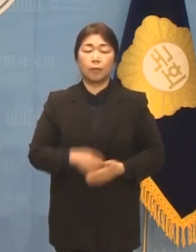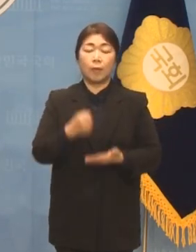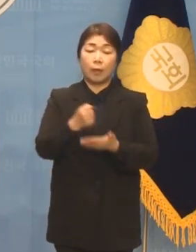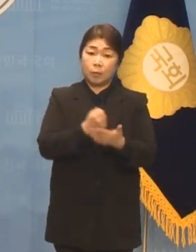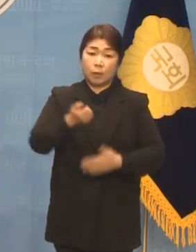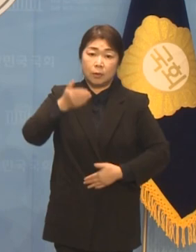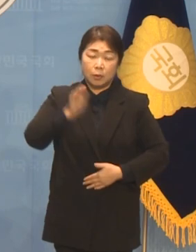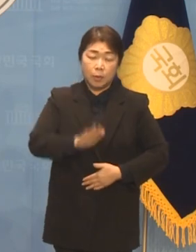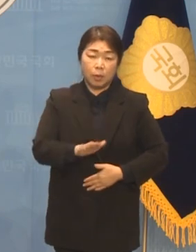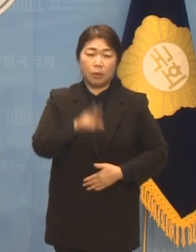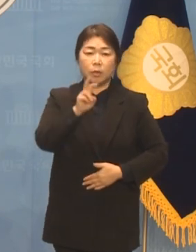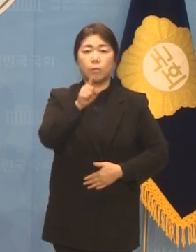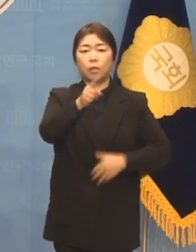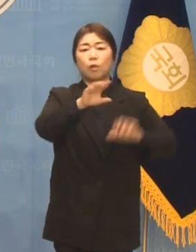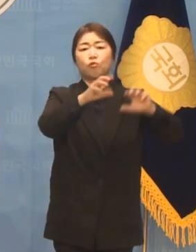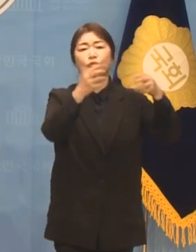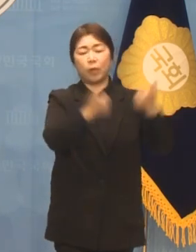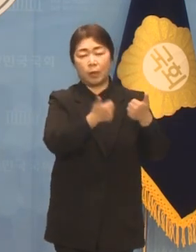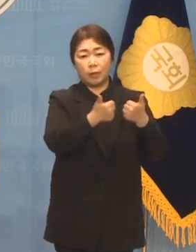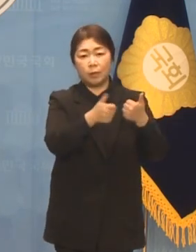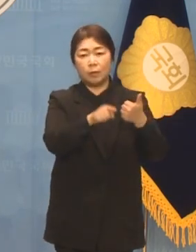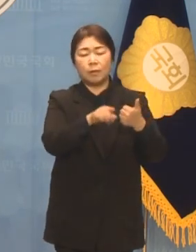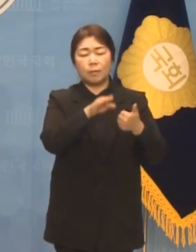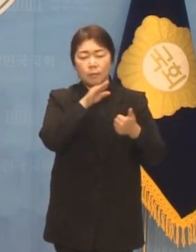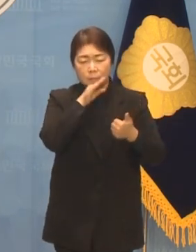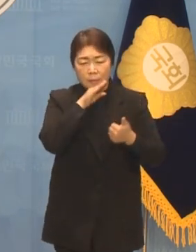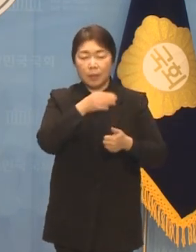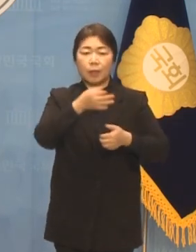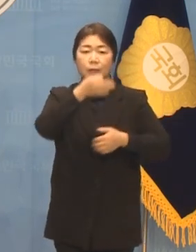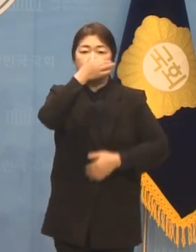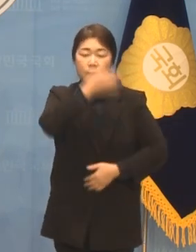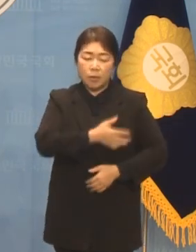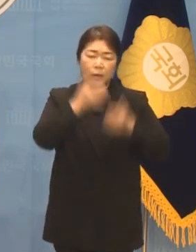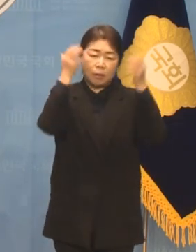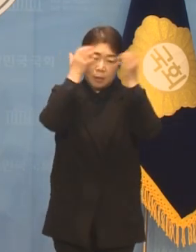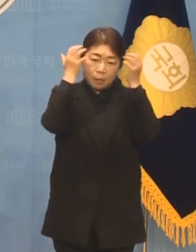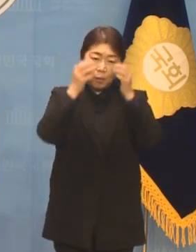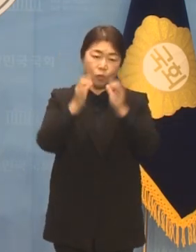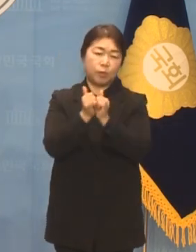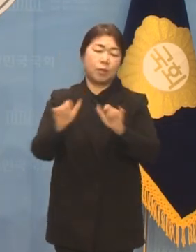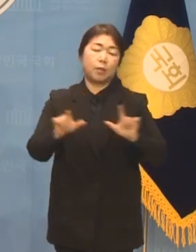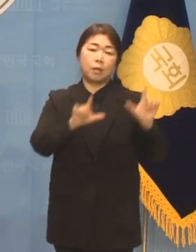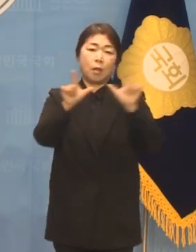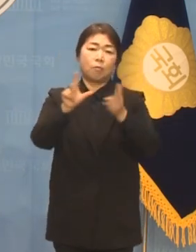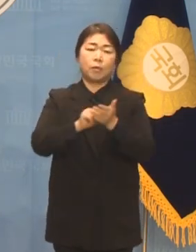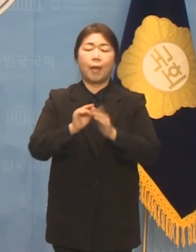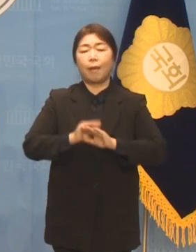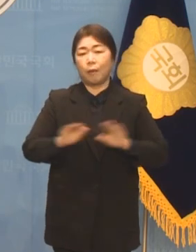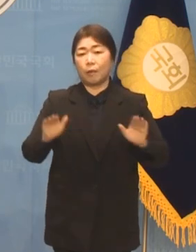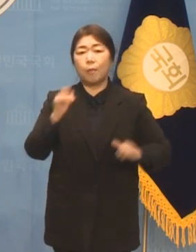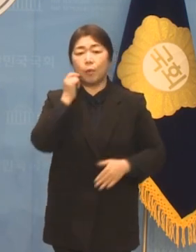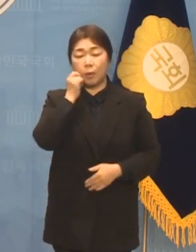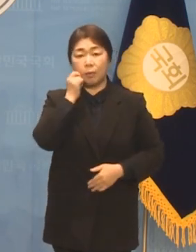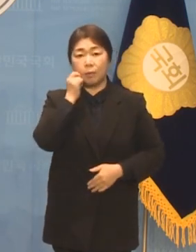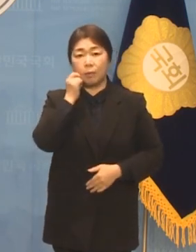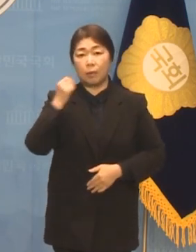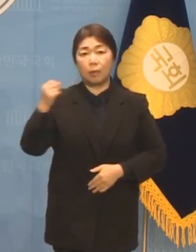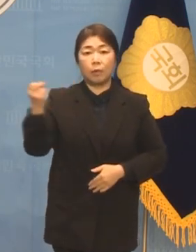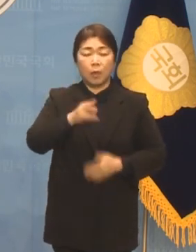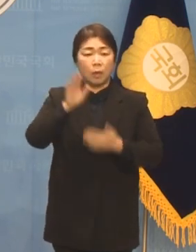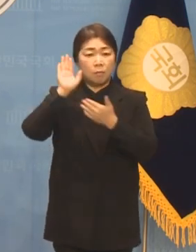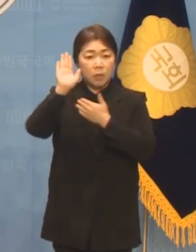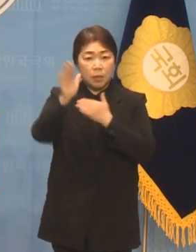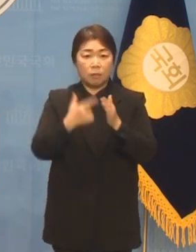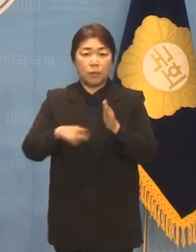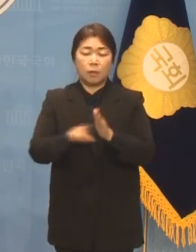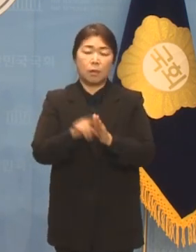애석하게도 이번 21대 국회는 고달프고 힘든 국민 삶의 문제를 해결하지도, 다가올 미래를